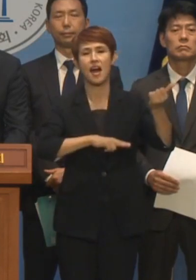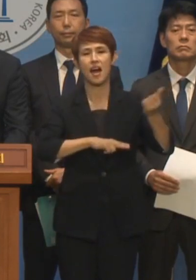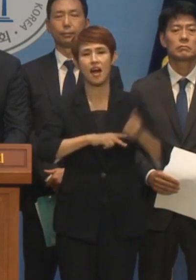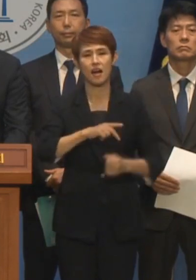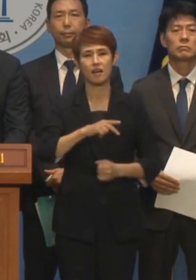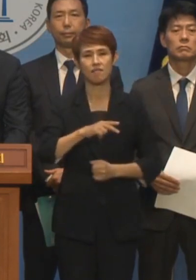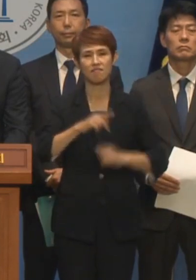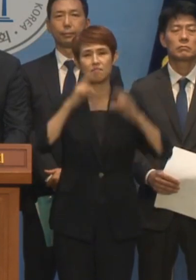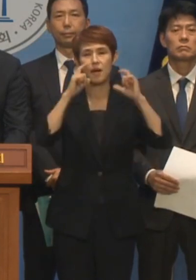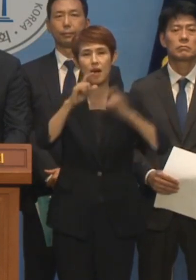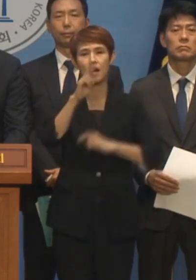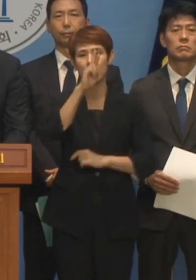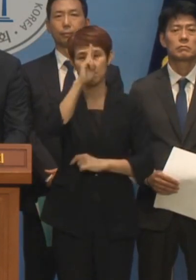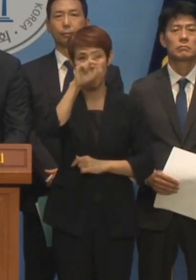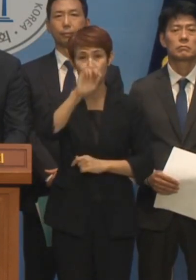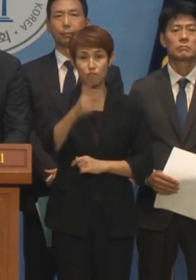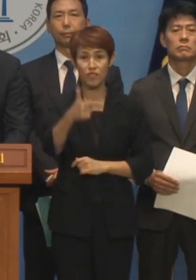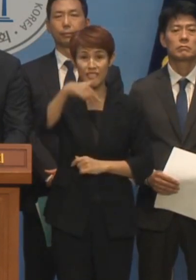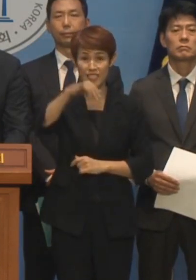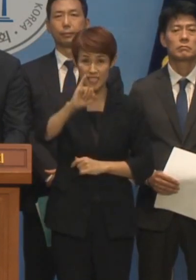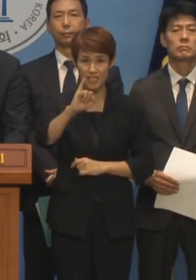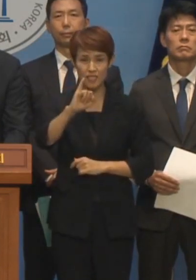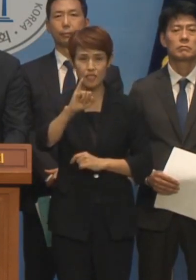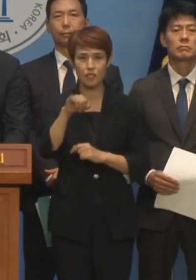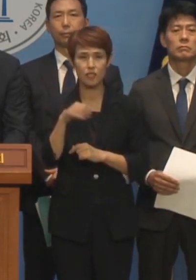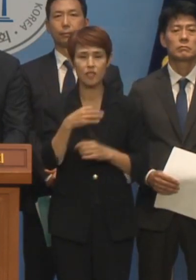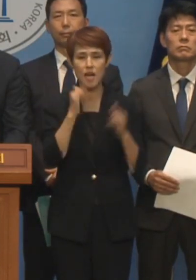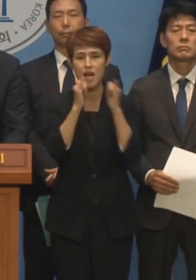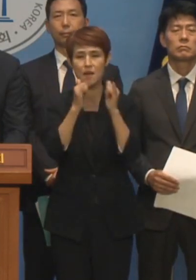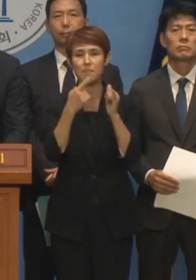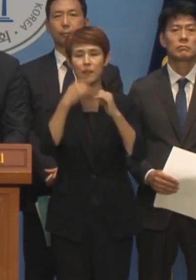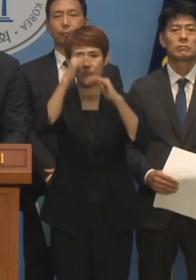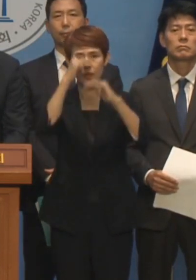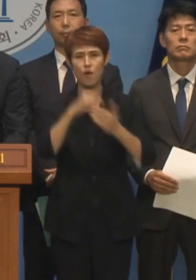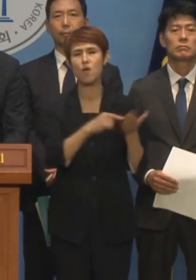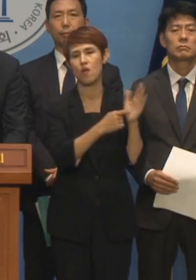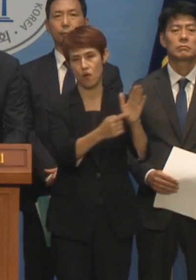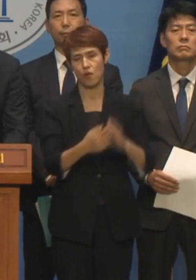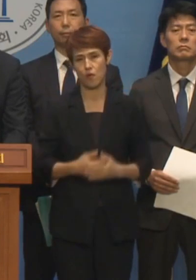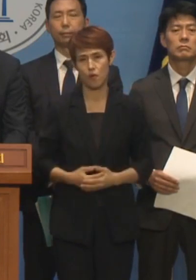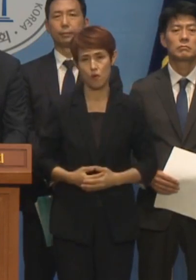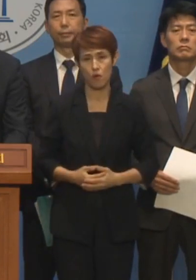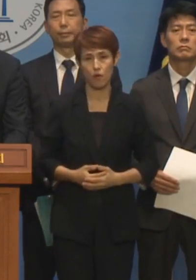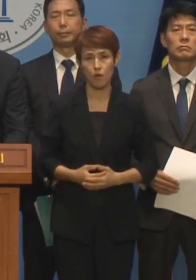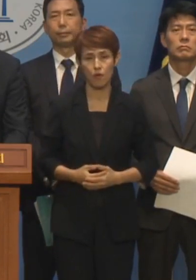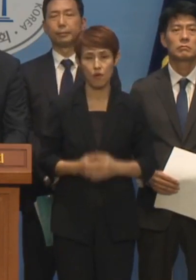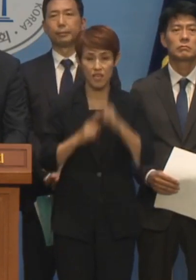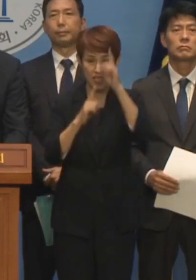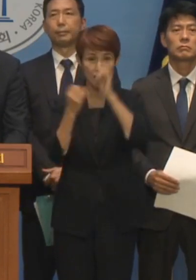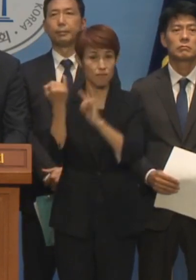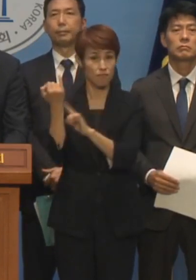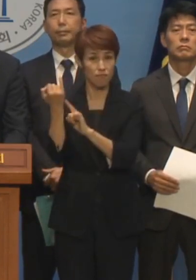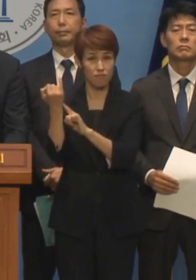박문진 대표와 녹취한 녹취록도 공개가 됐고, 그리고 더 충격적인 것은